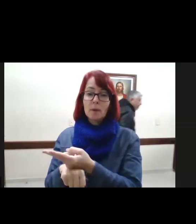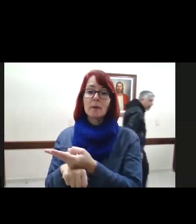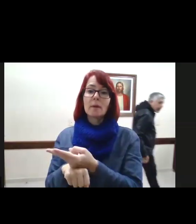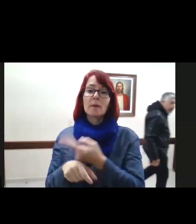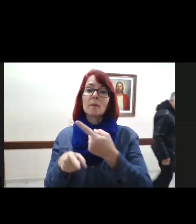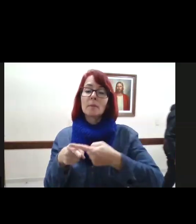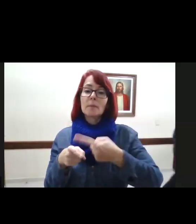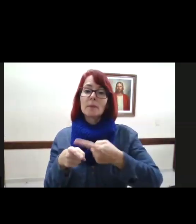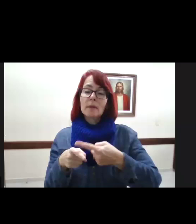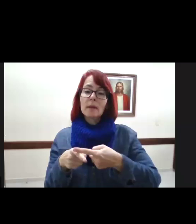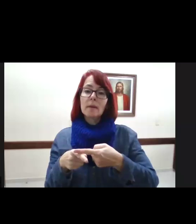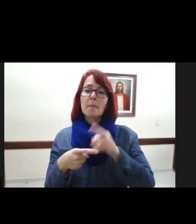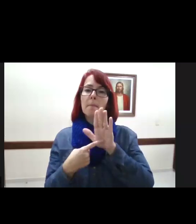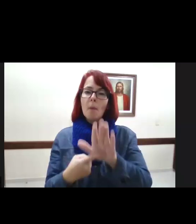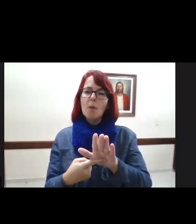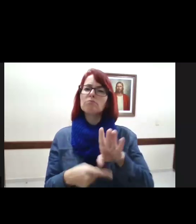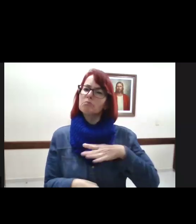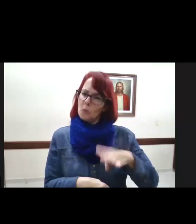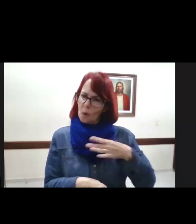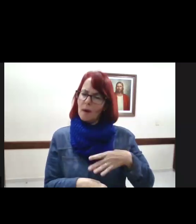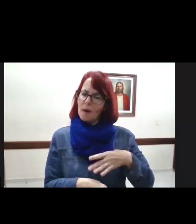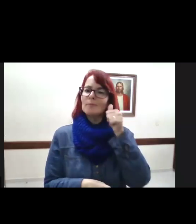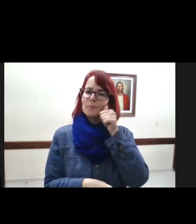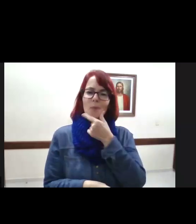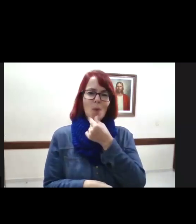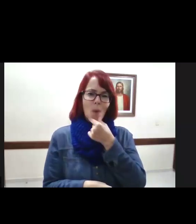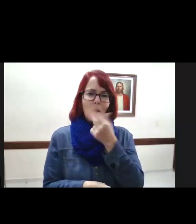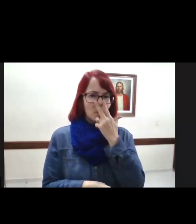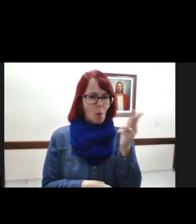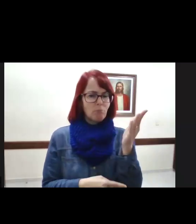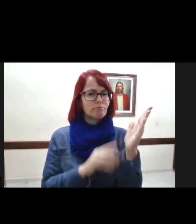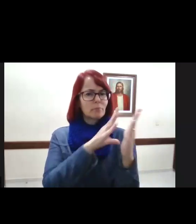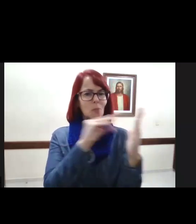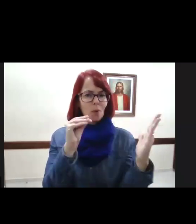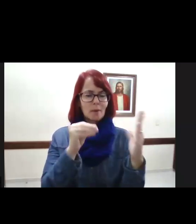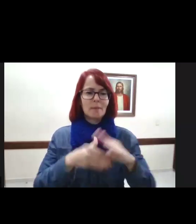tá? E mostrem coragem, assim como o Cadu, tá bom?